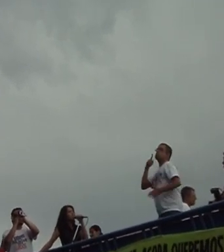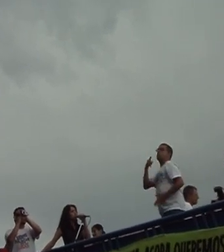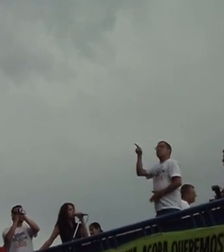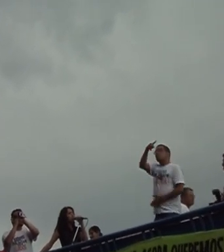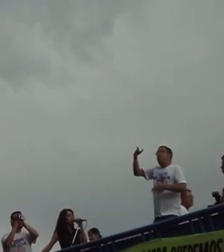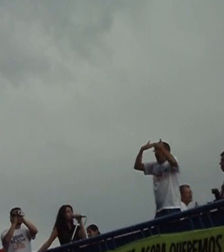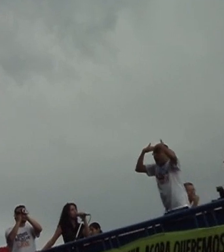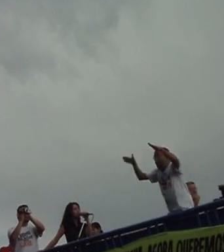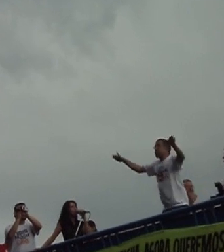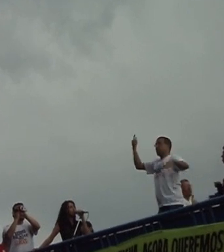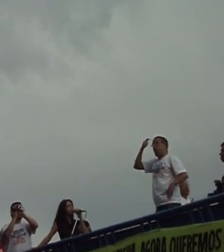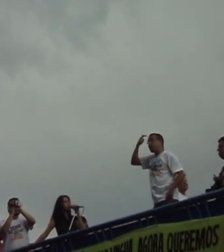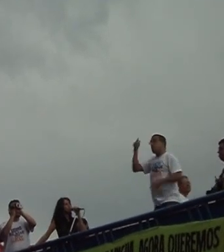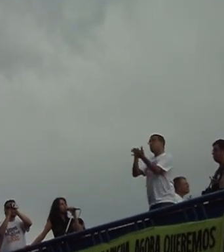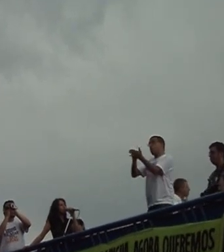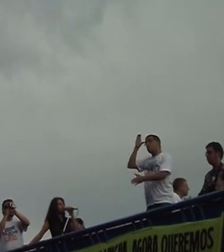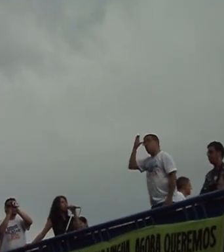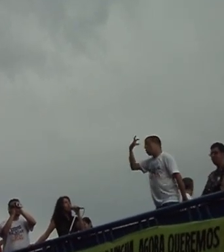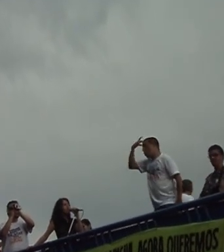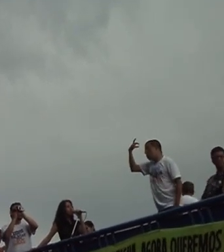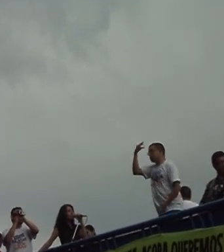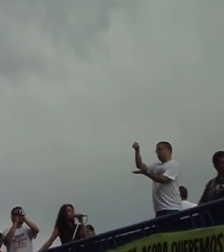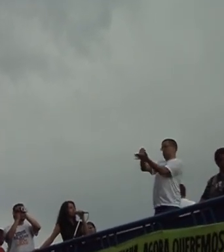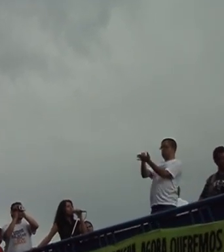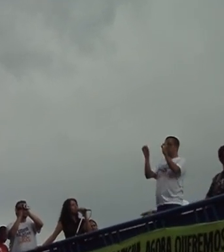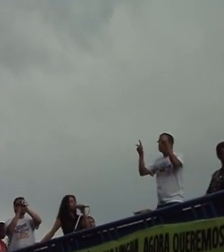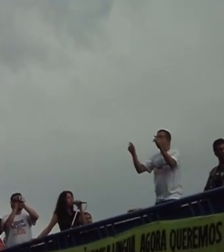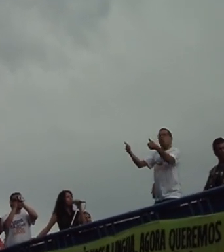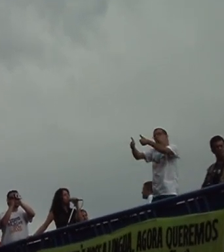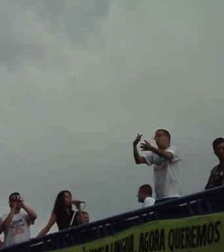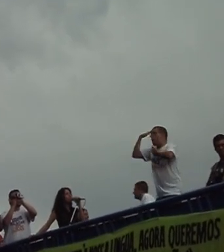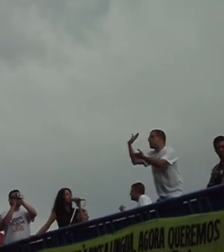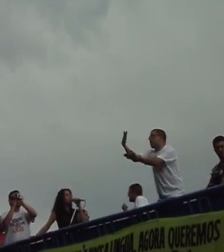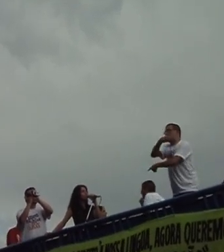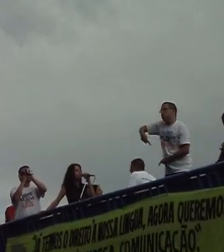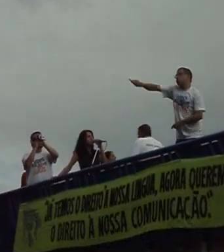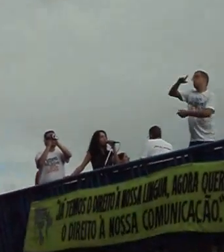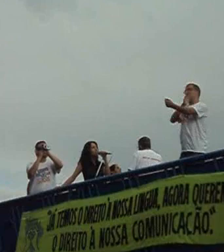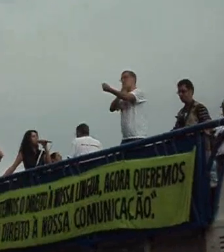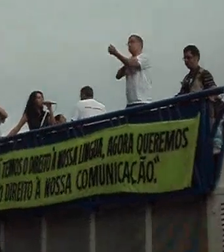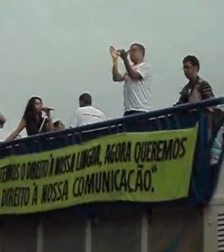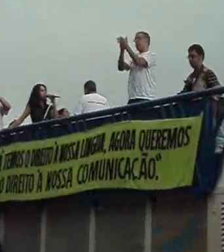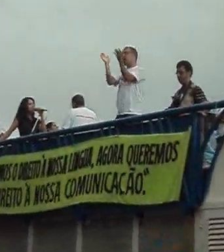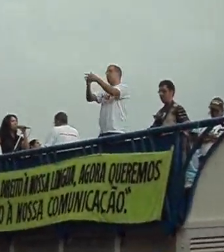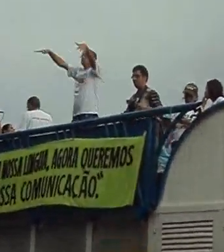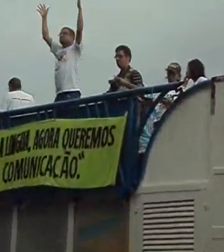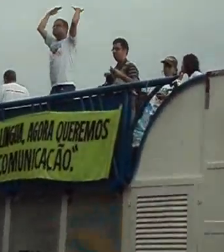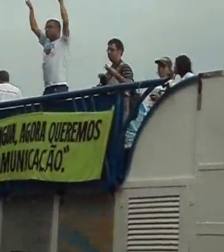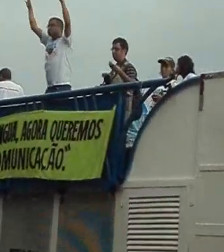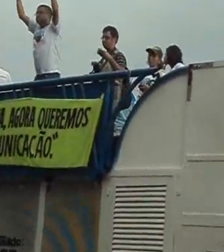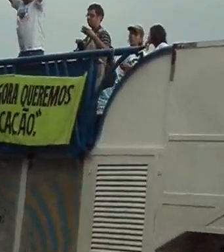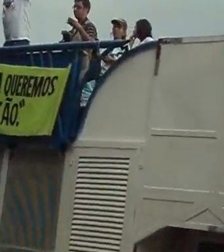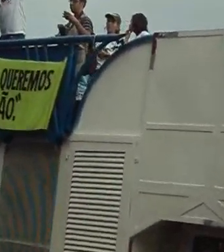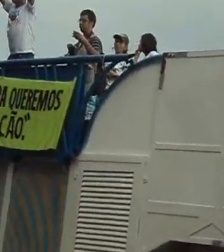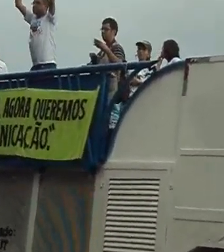surdas, e o nosso posicionamento hoje é no sentido de que essa organização seja positiva, que haja consciência da parte das pessoas em relação